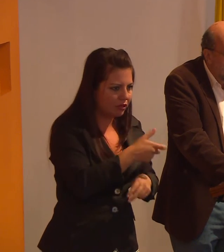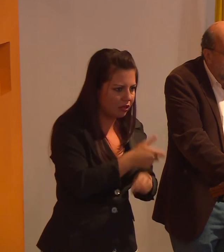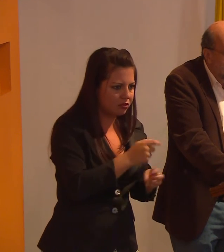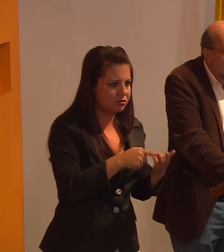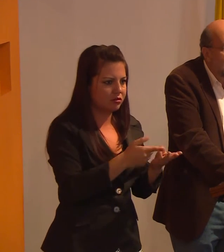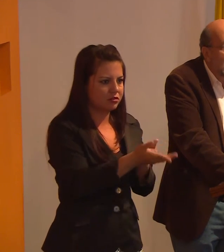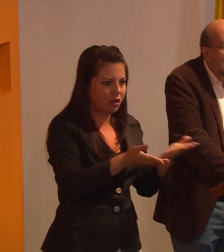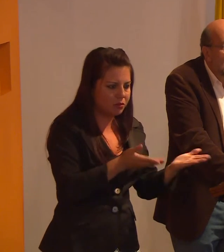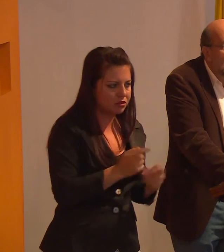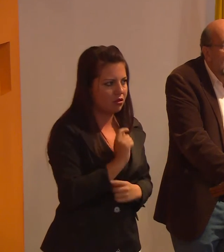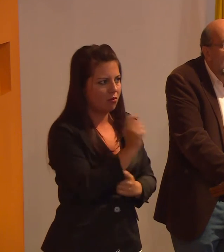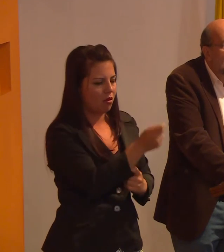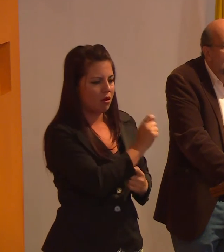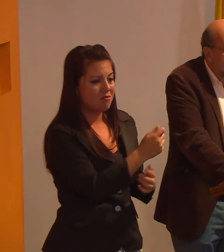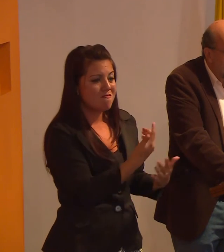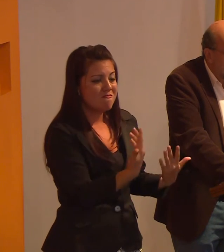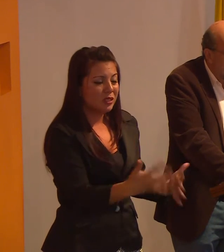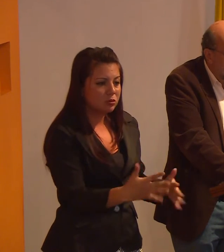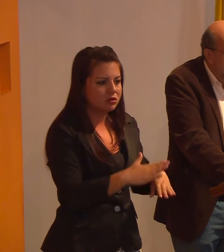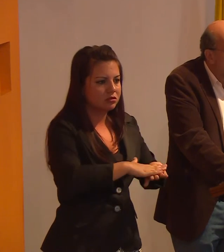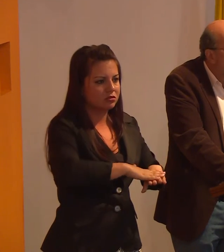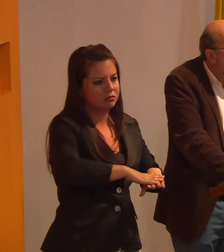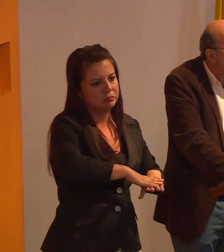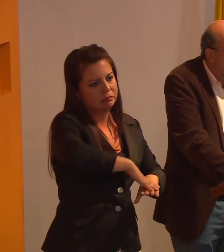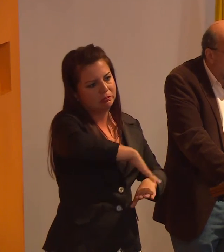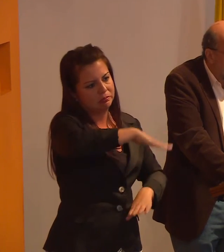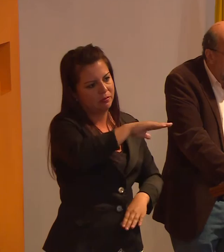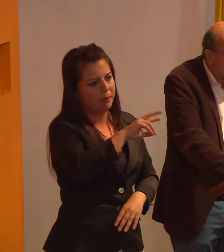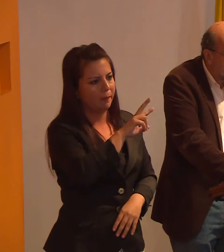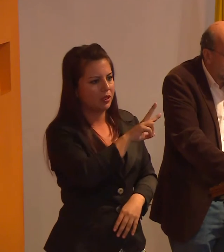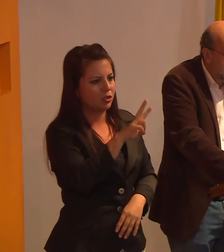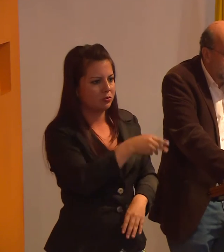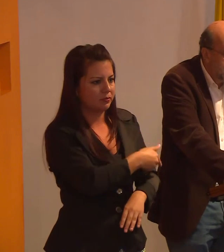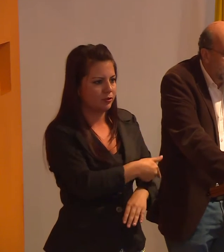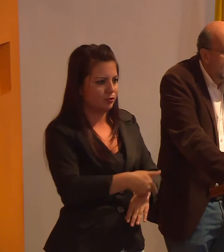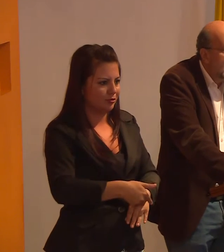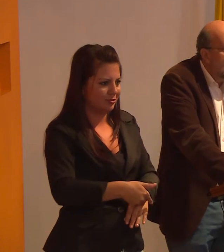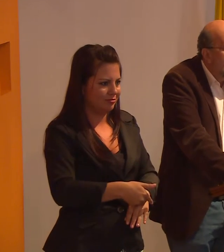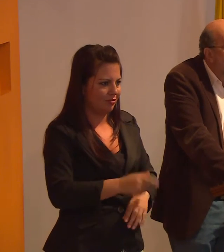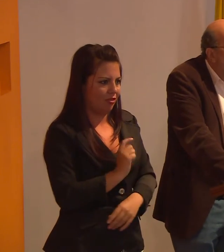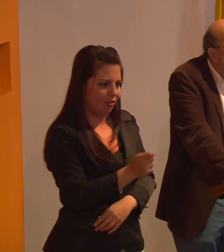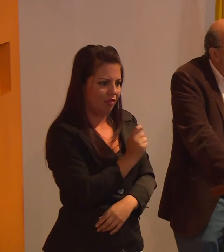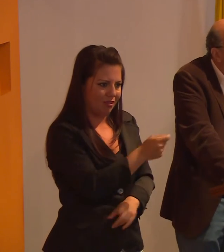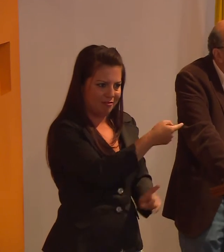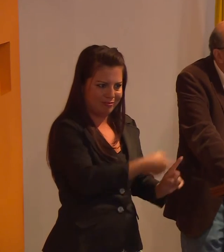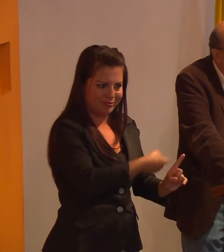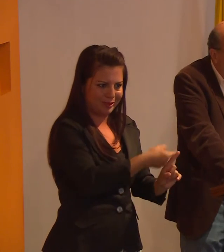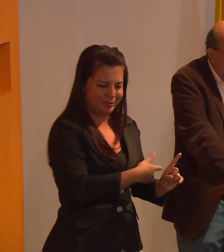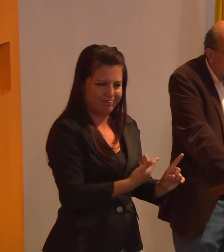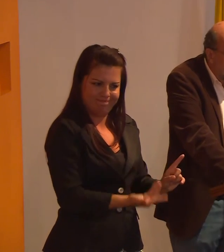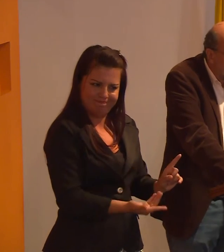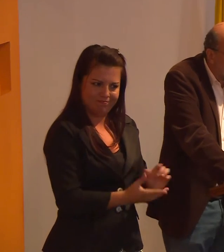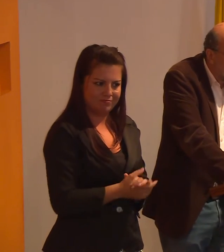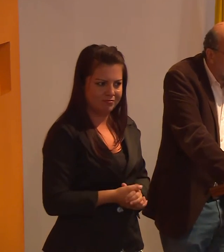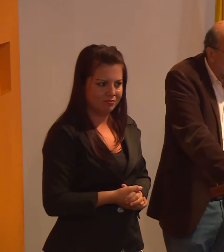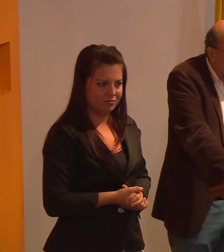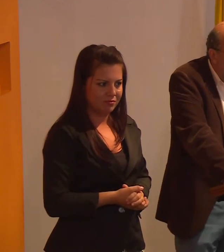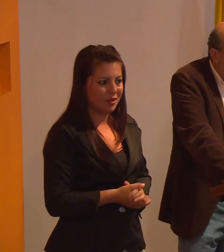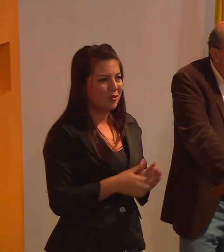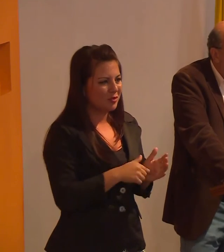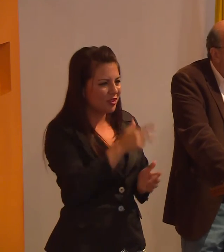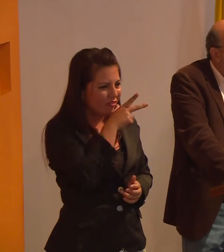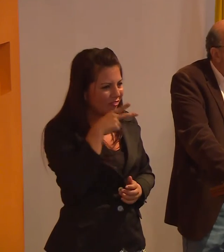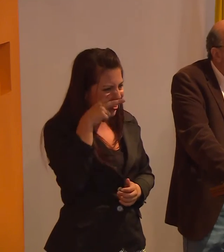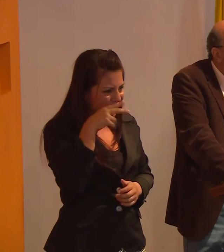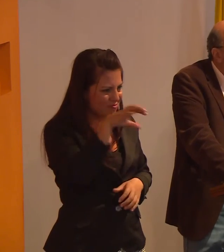impuestos superior a los 22 millones de pesos. Con respecto a dichas